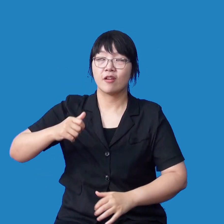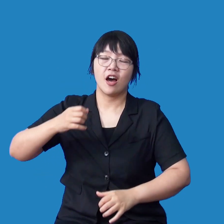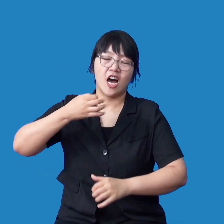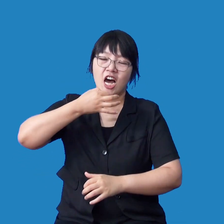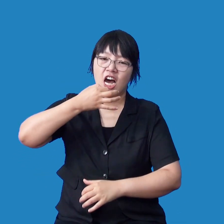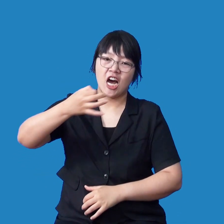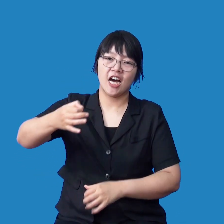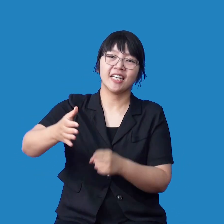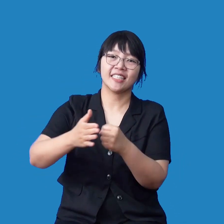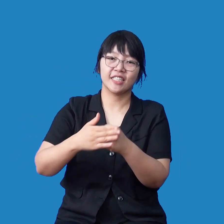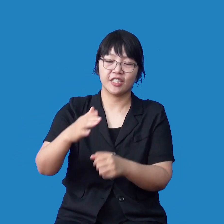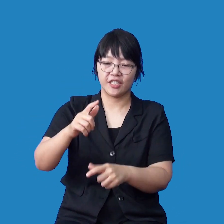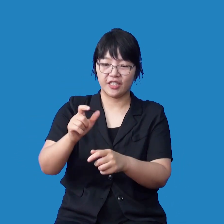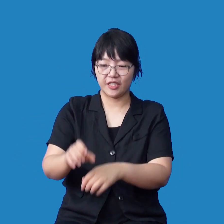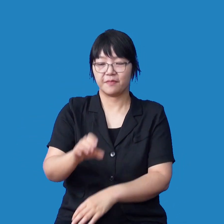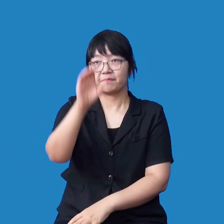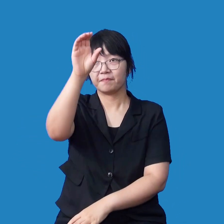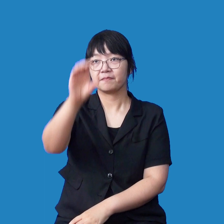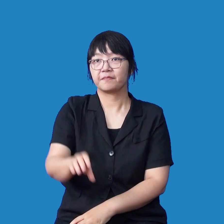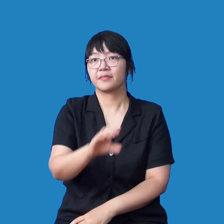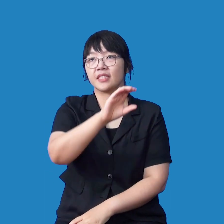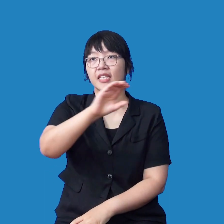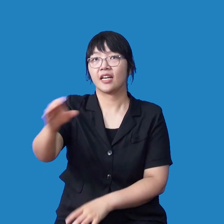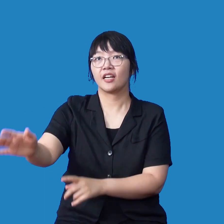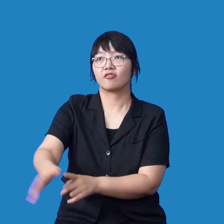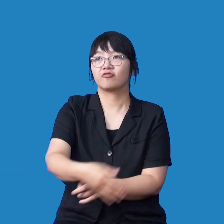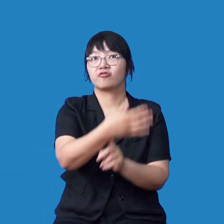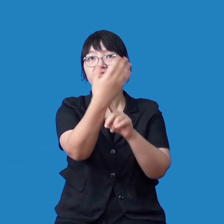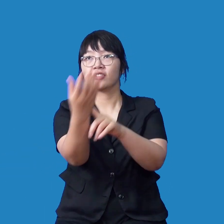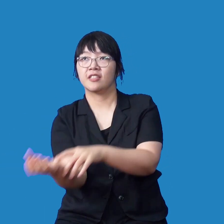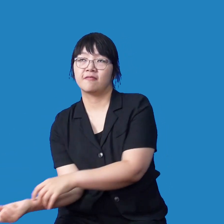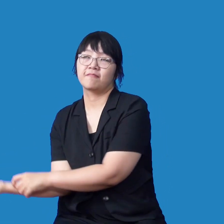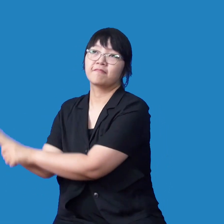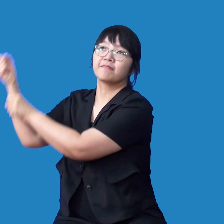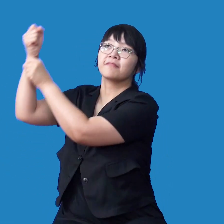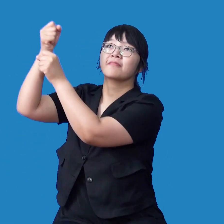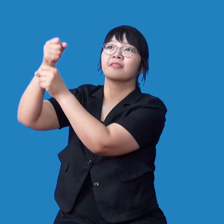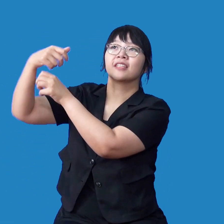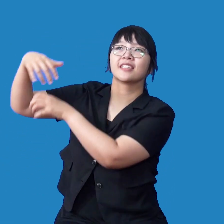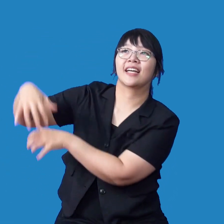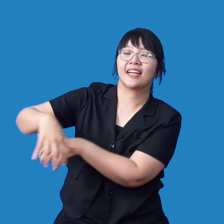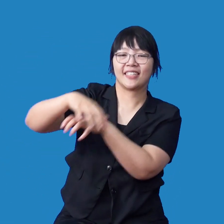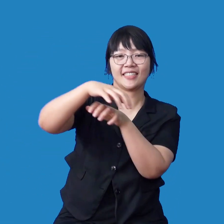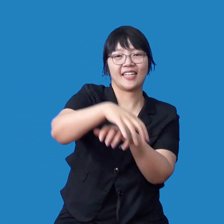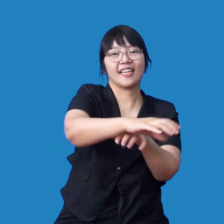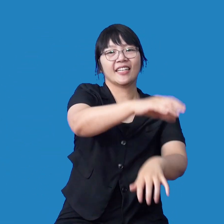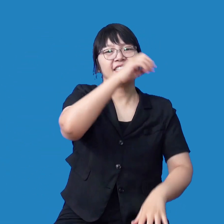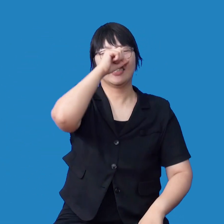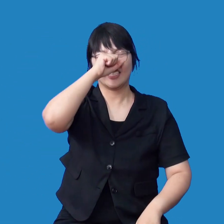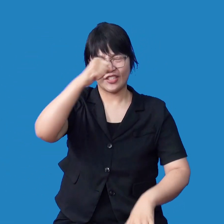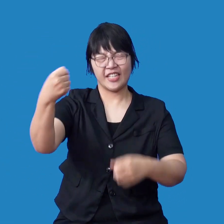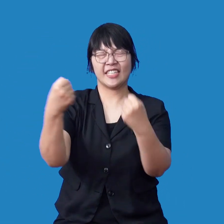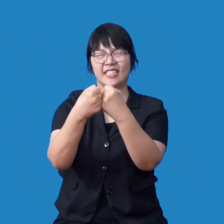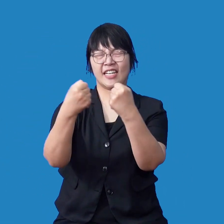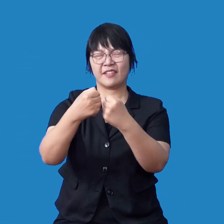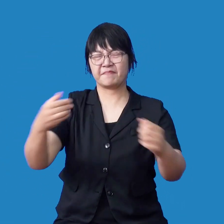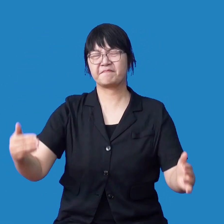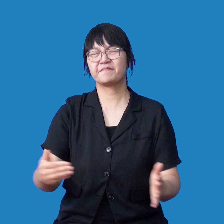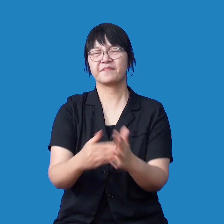십자가의 군기 높이 들고 나가세. 선한 싸움 다 싸우고 의의 면류관